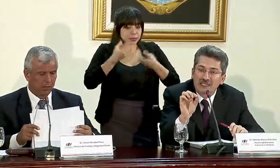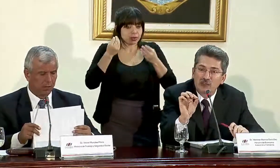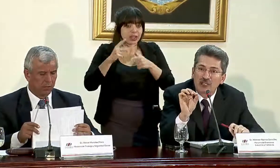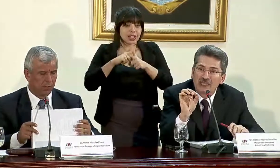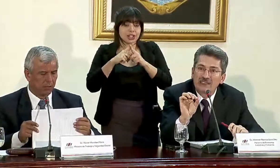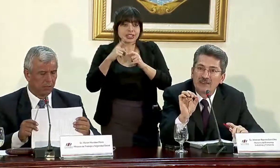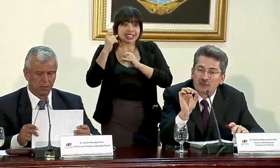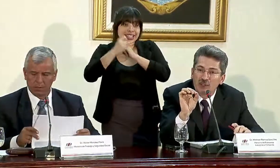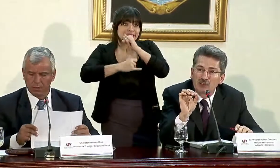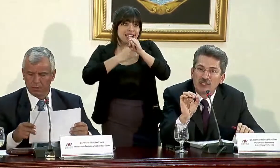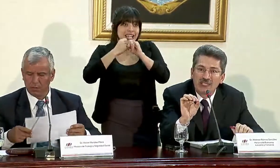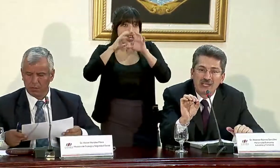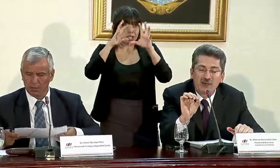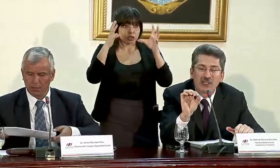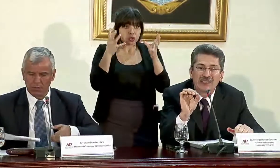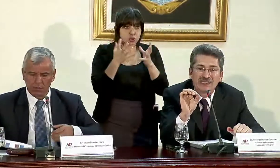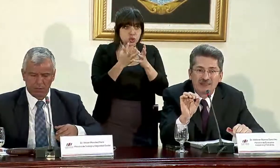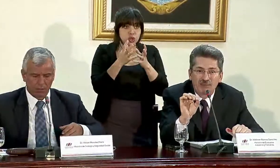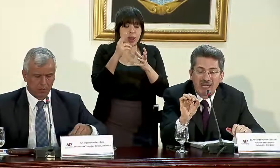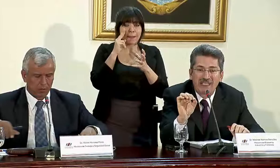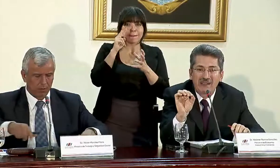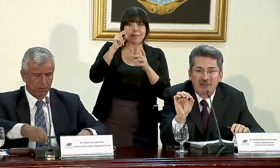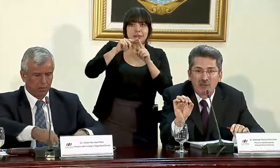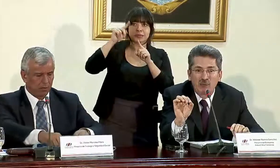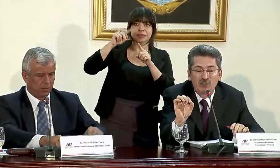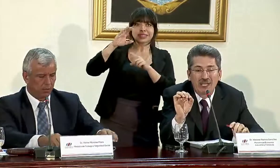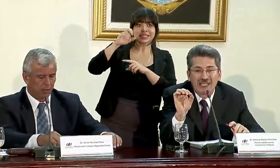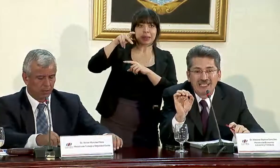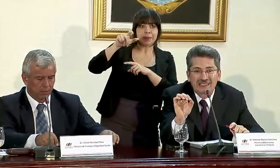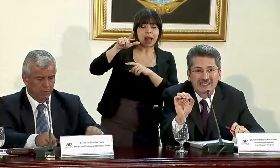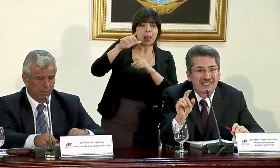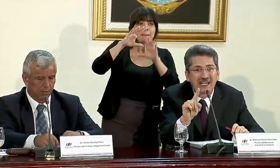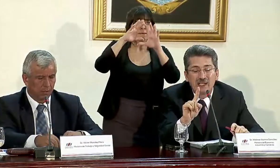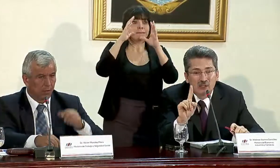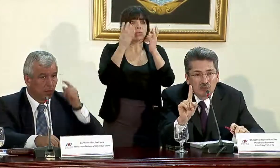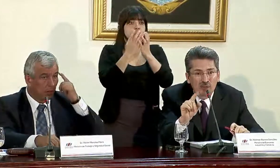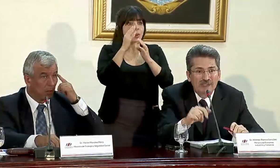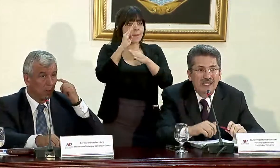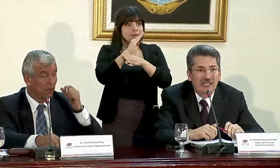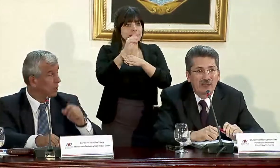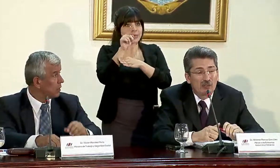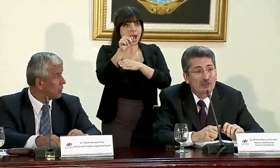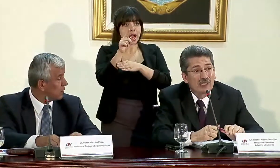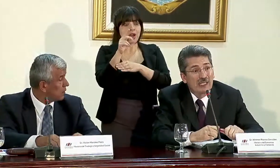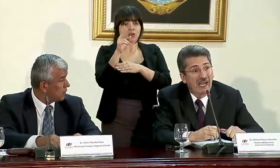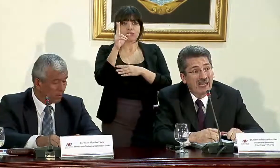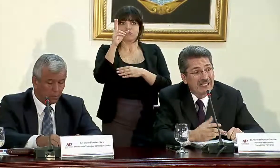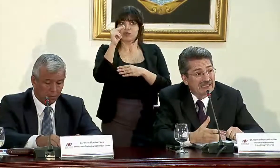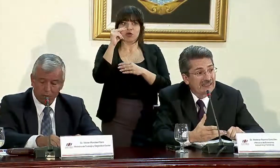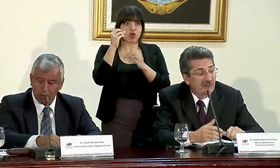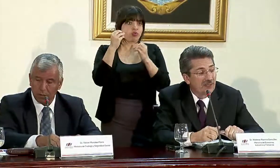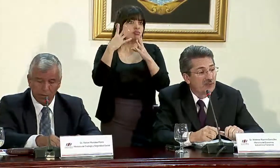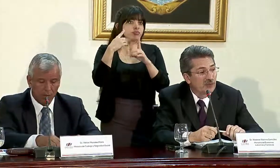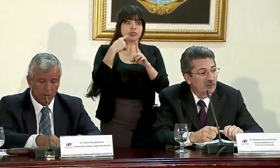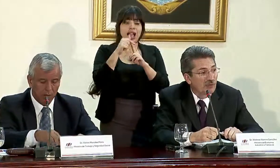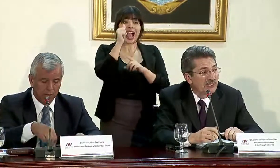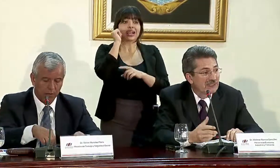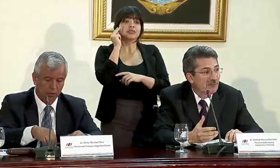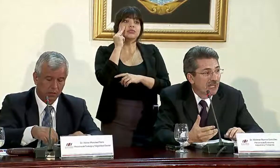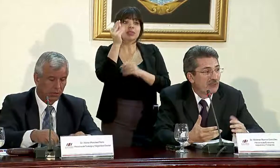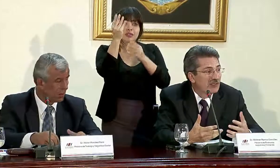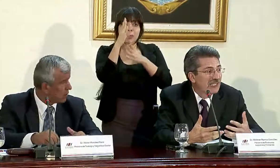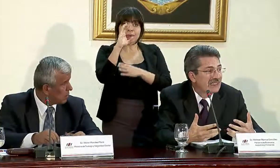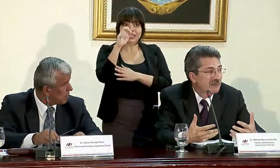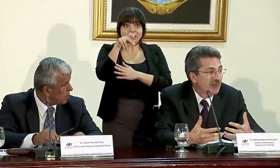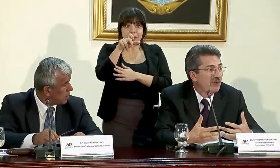entorno internacional, si vemos los indicadores de CEPAL, del Banco Mundial, etcétera, no es halagador. Ayer estaba viendo un informe